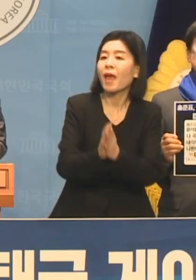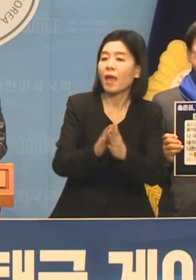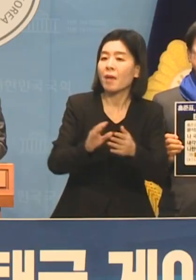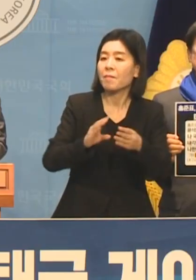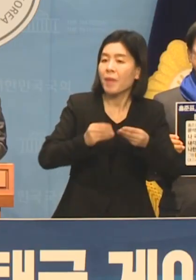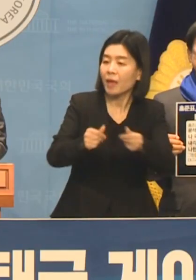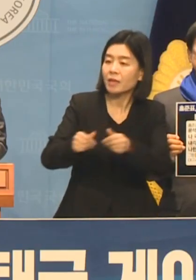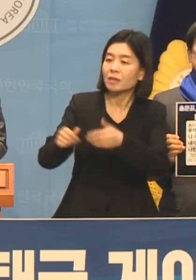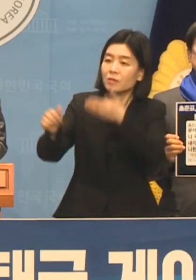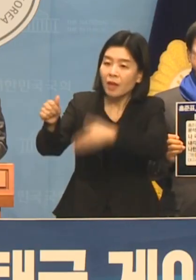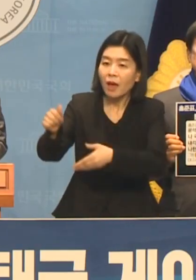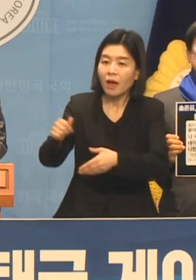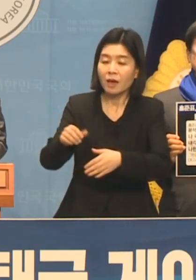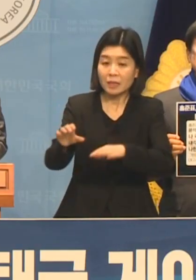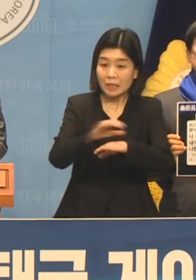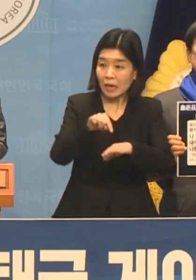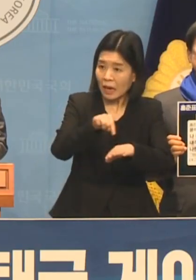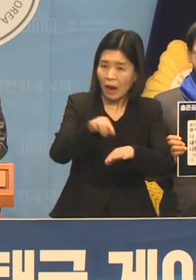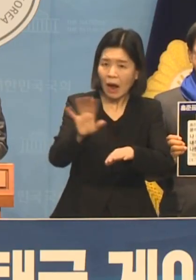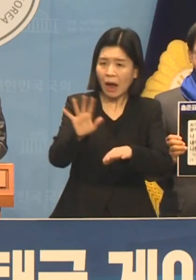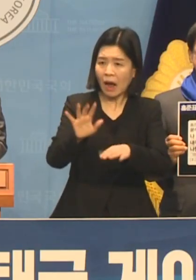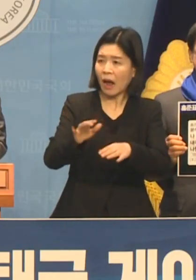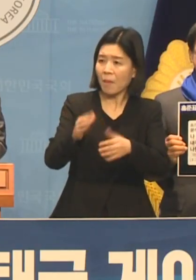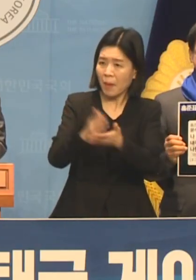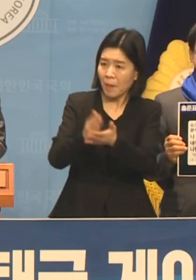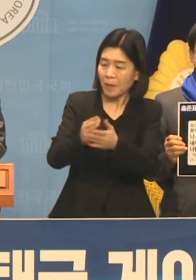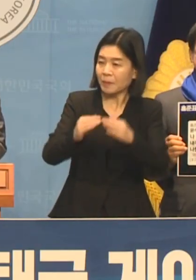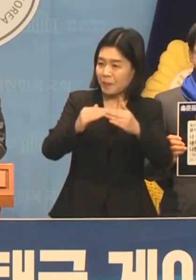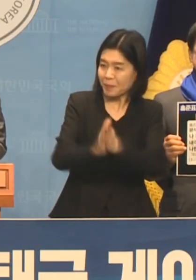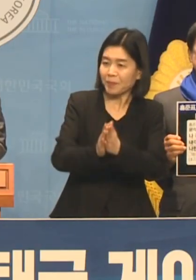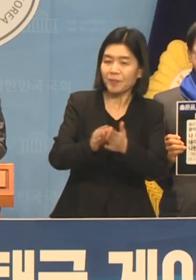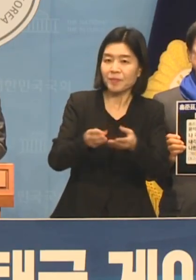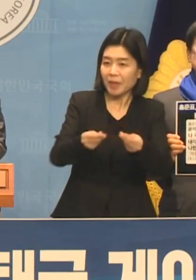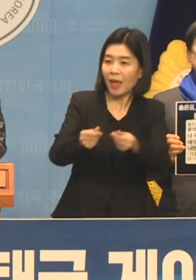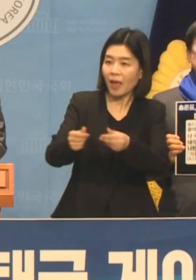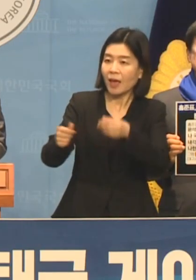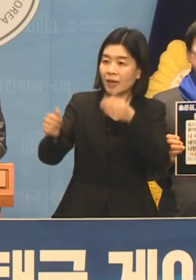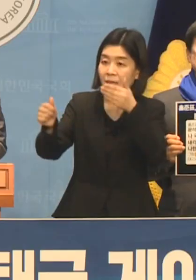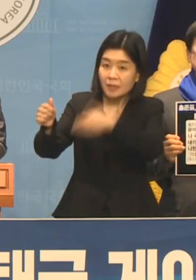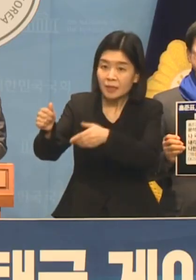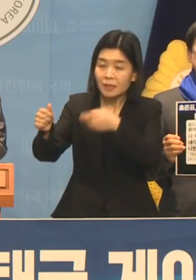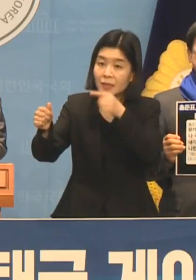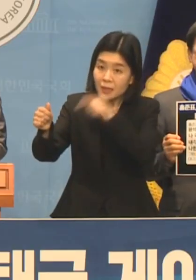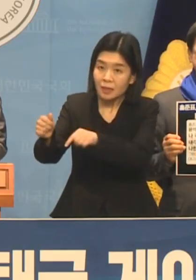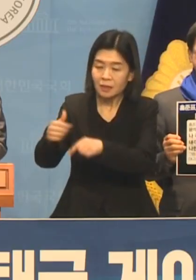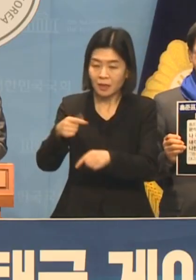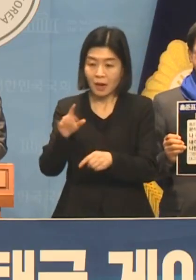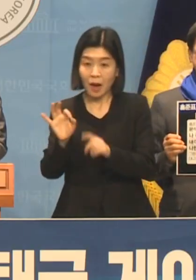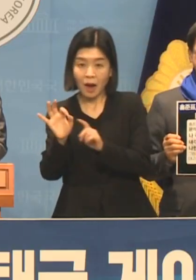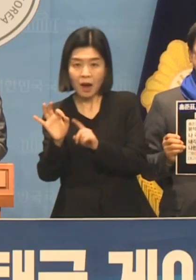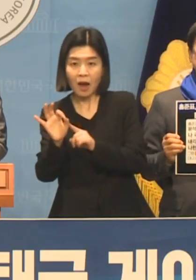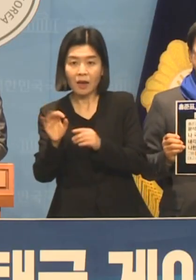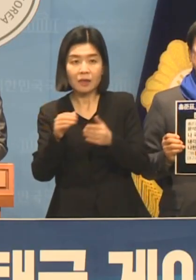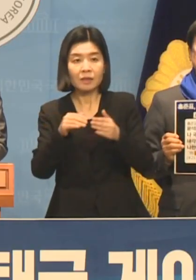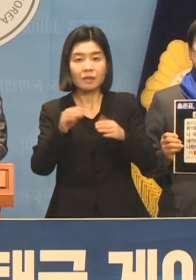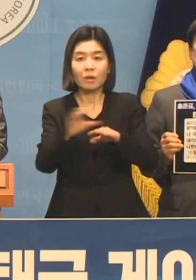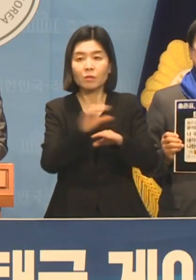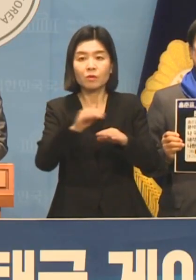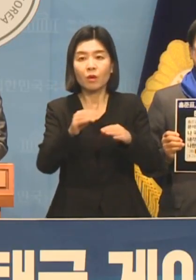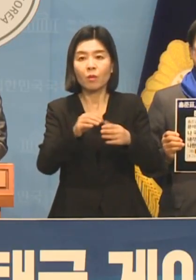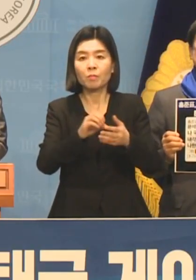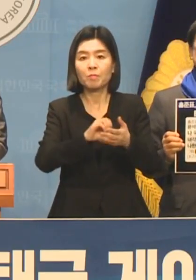큰일 나 하면서 하드디스크를 없애버리도록 그렇게 지시를 했는데 강혜경 씨는 이를 이행하지